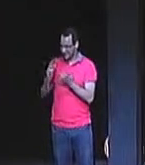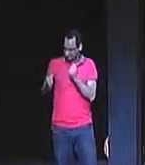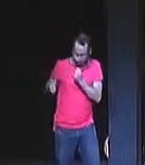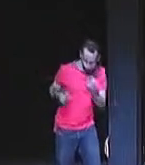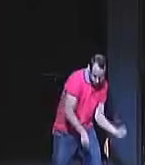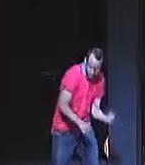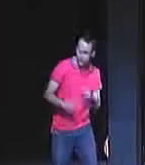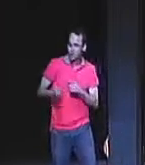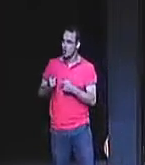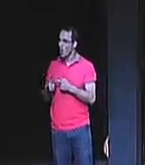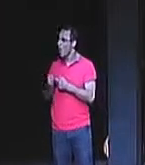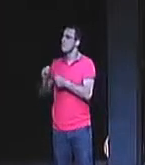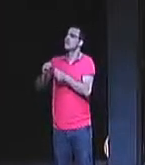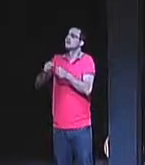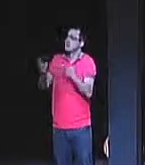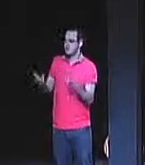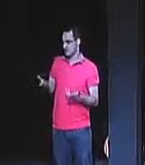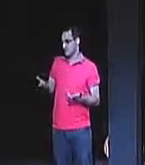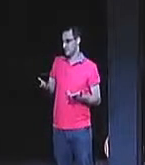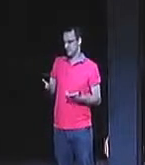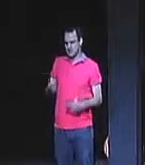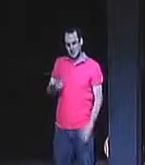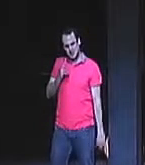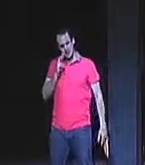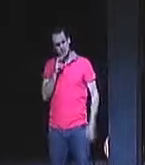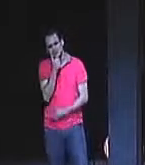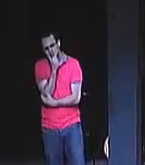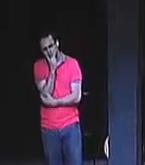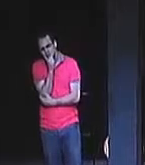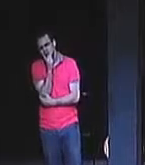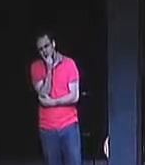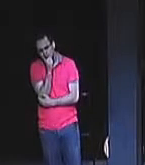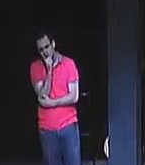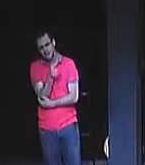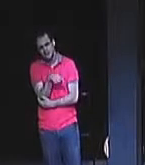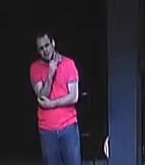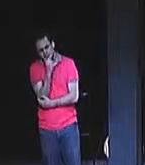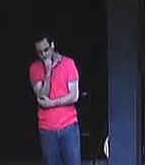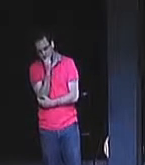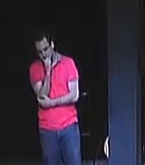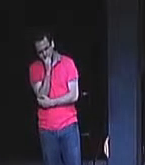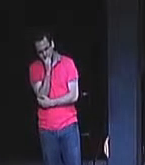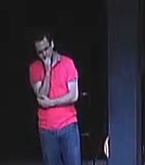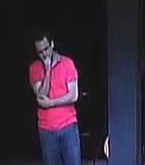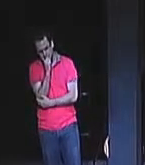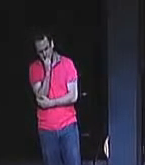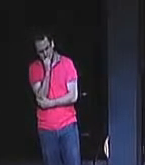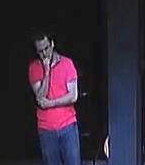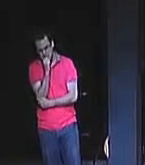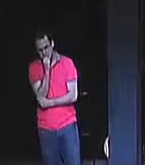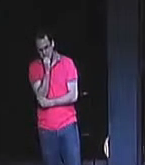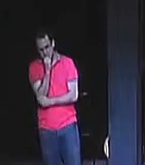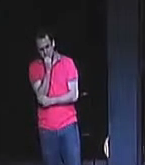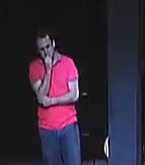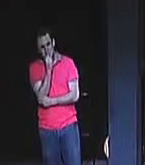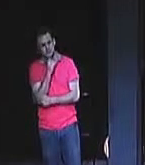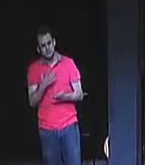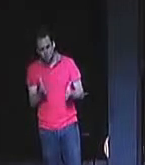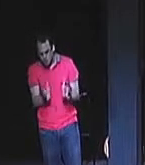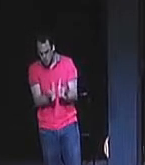exemplo como é que era essa arte marcial e uma coisa que me chamou a atenção foi que ele a fazendo uma uma apresentação